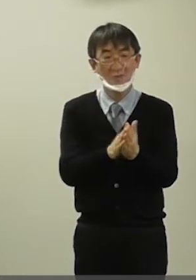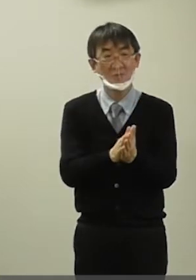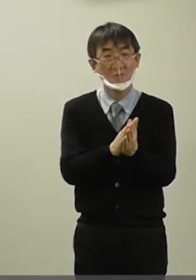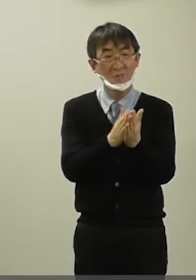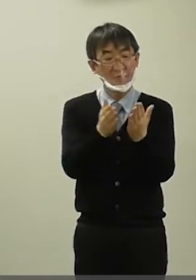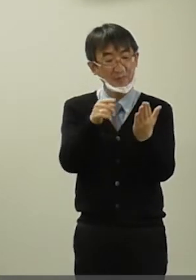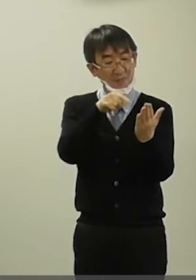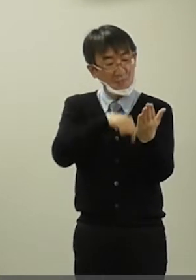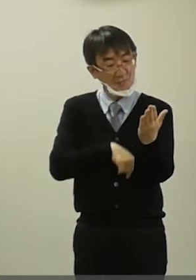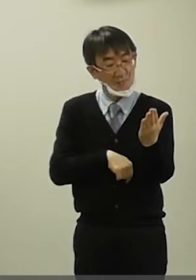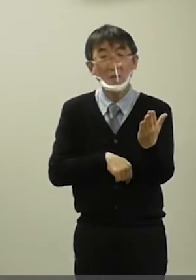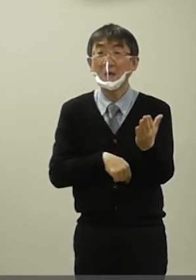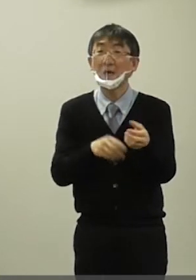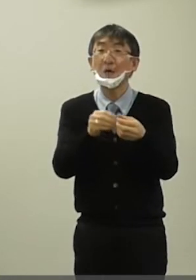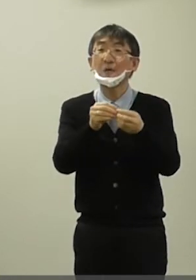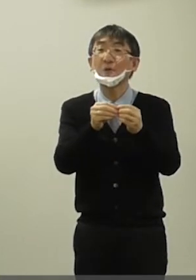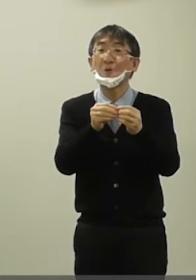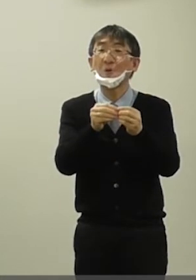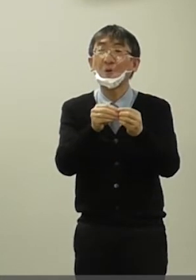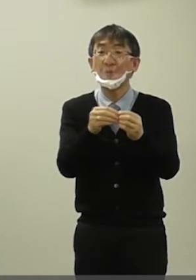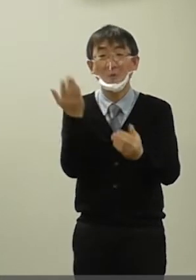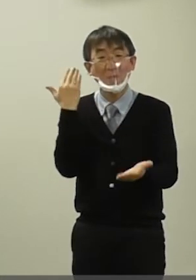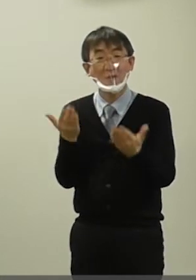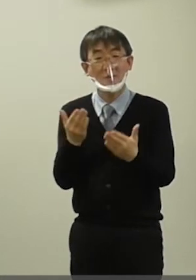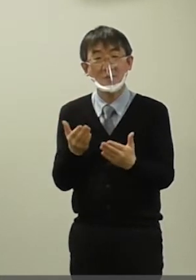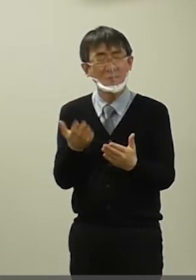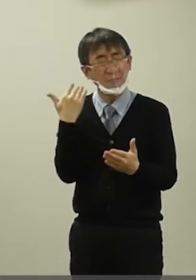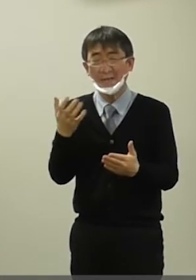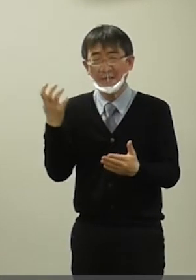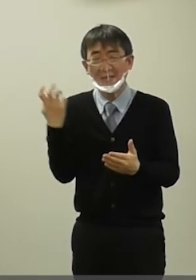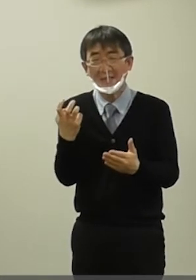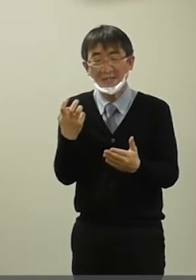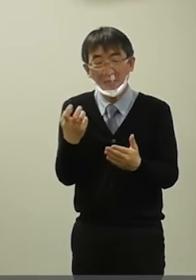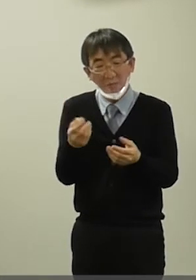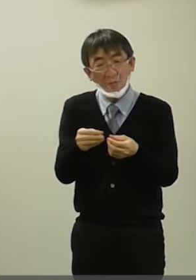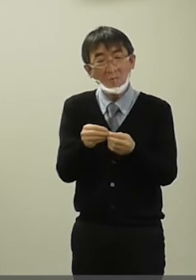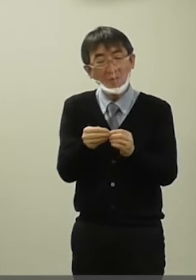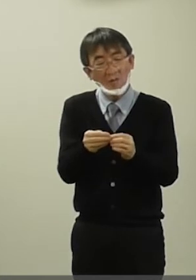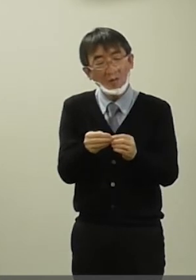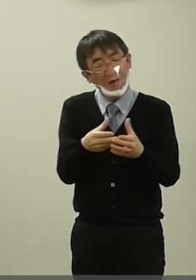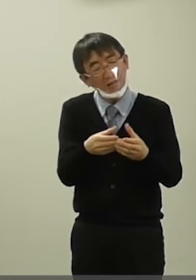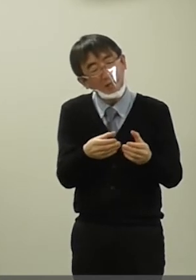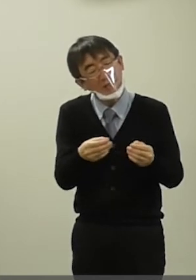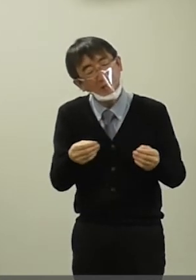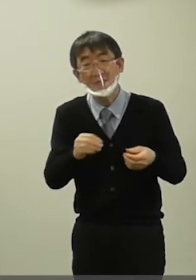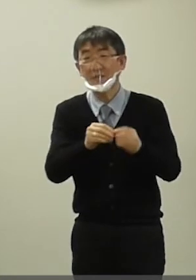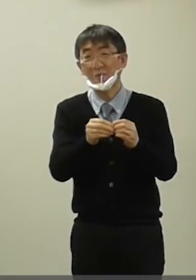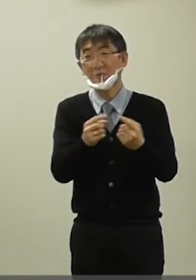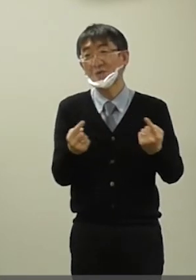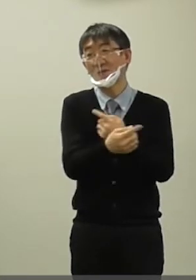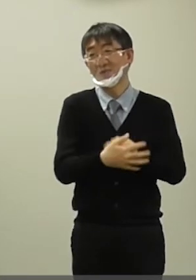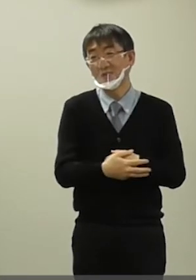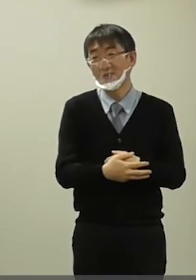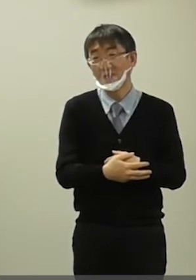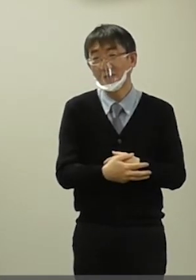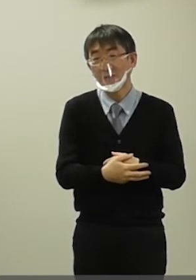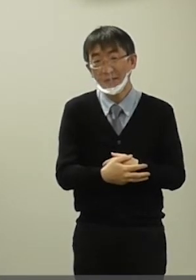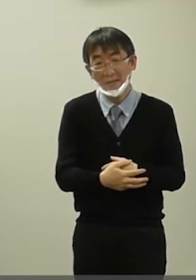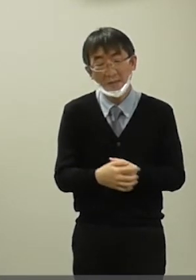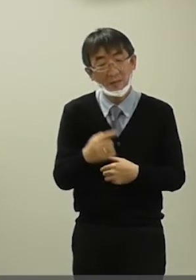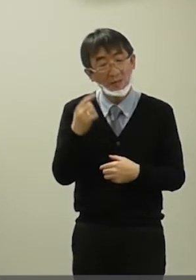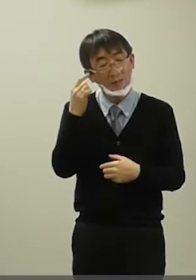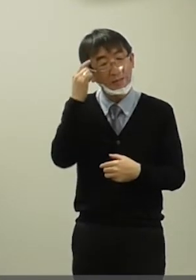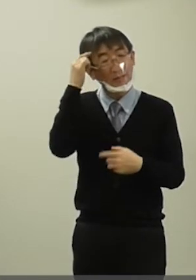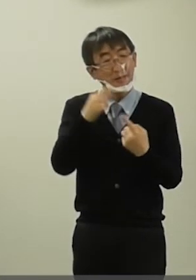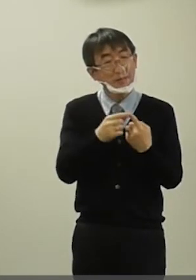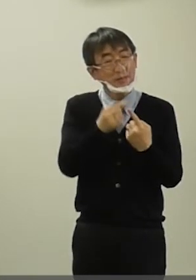柔らかい色にしておりません感覚か議員の方視覚障害などの肩に乗っていお近く